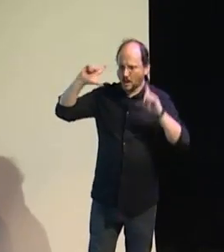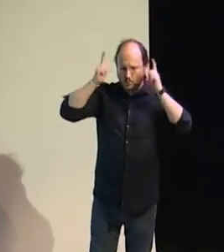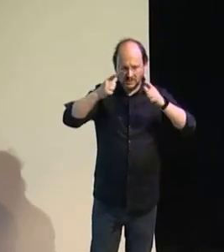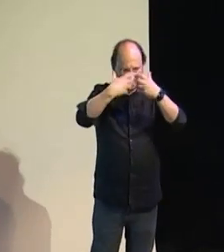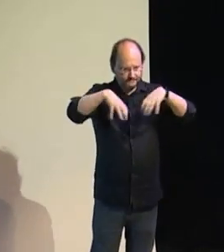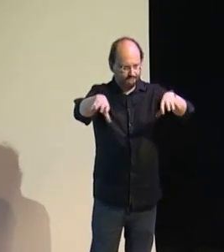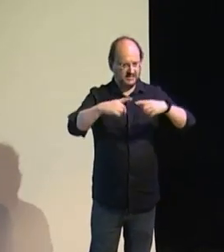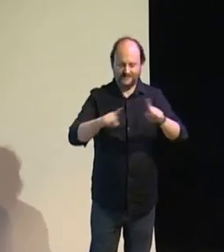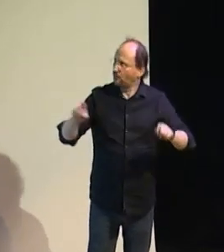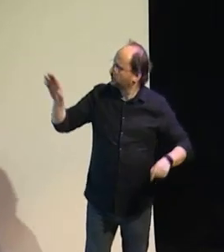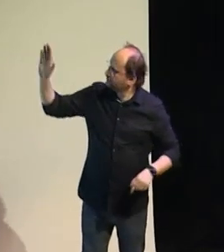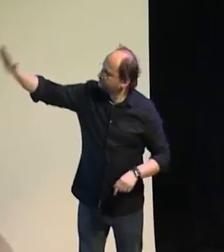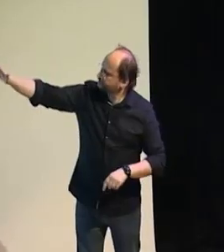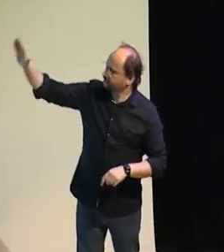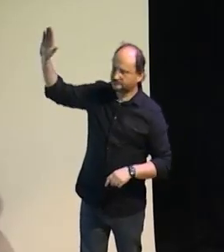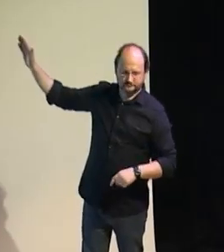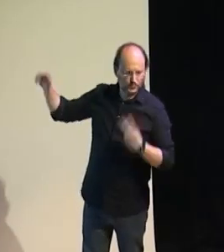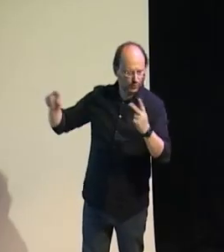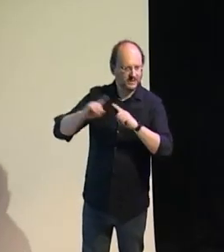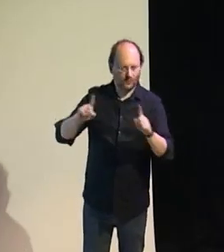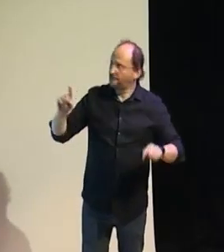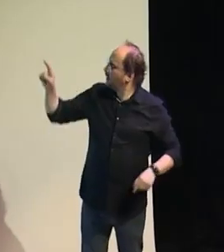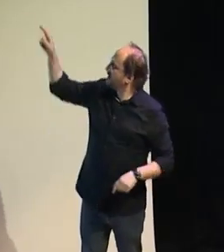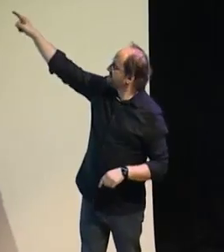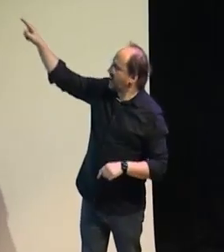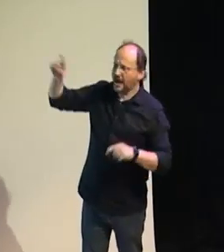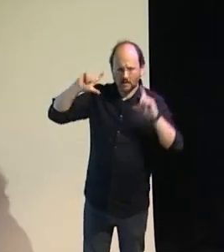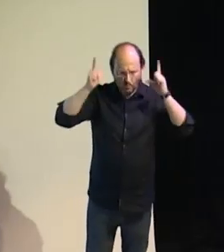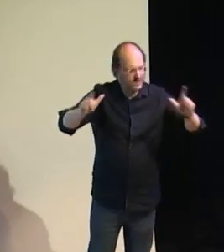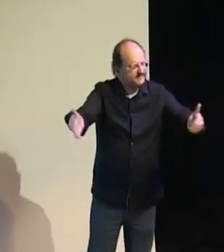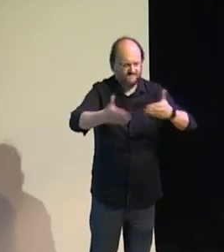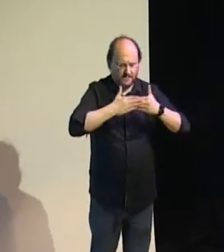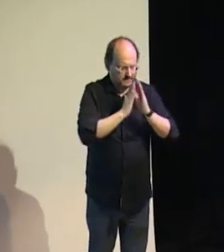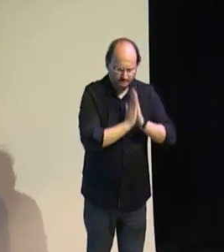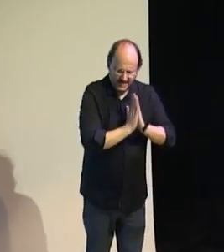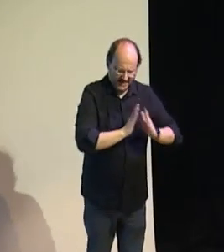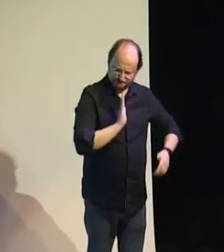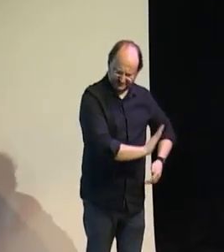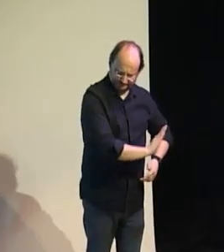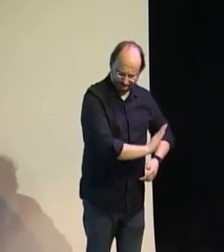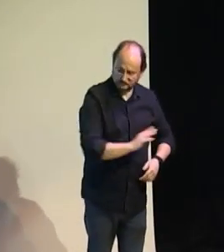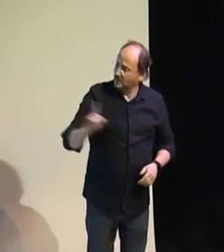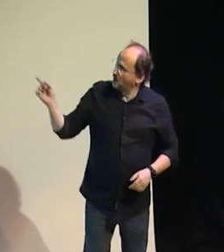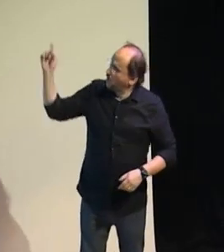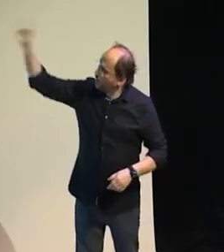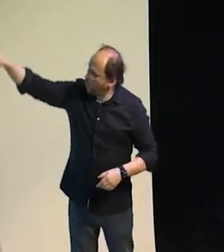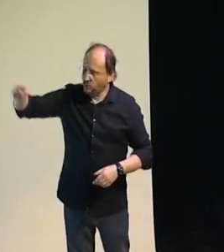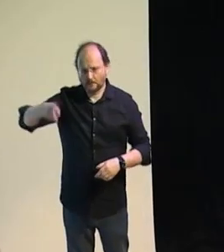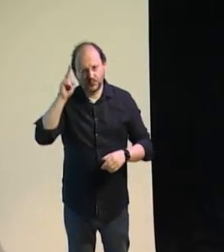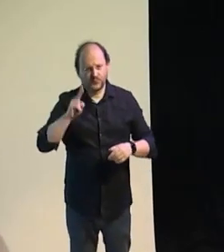Dans ces deux colonnes, on voit qu'il y a deux types de signes monastiques. On a des moines qui étaient vraiment très fermés dans la colonne de droite